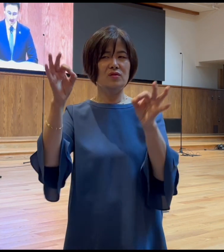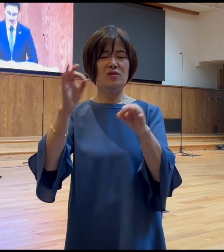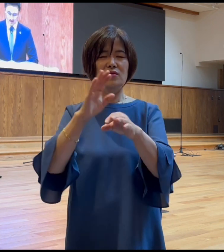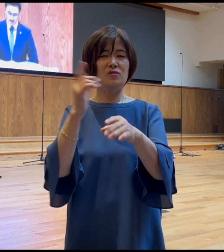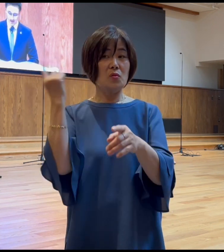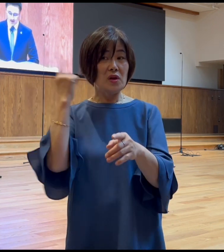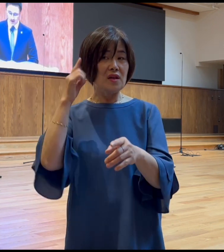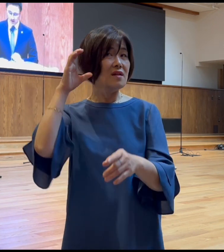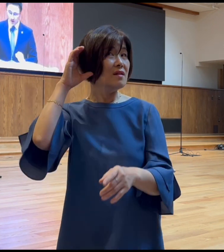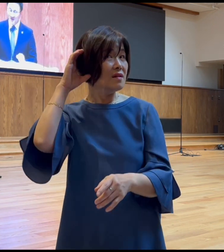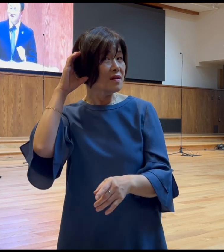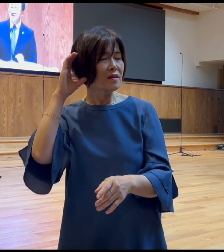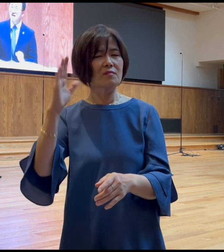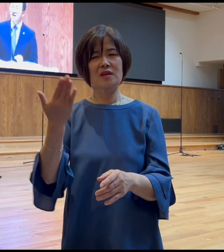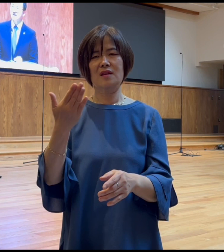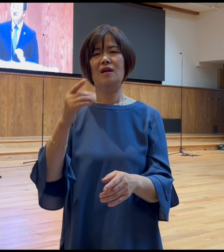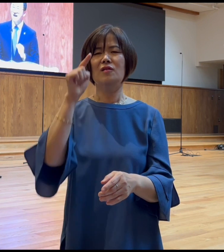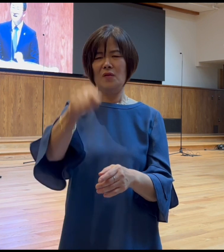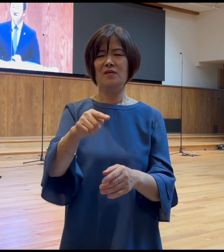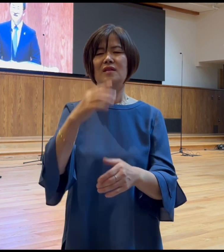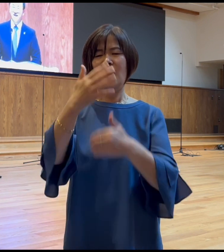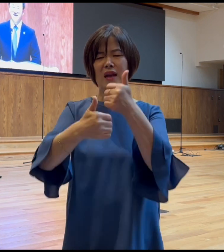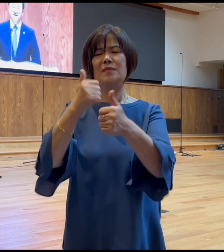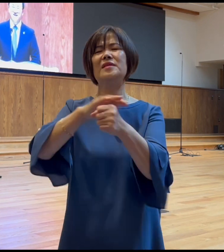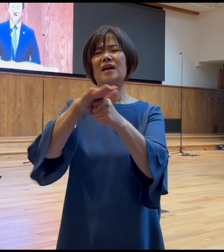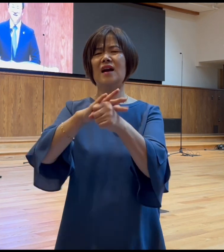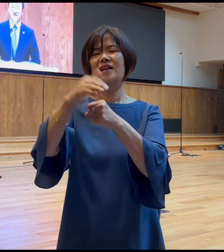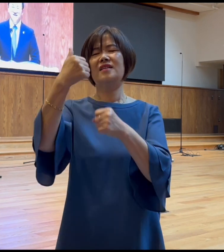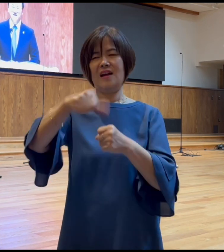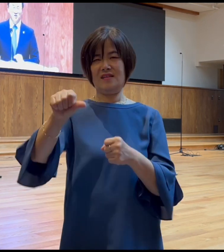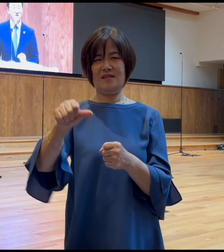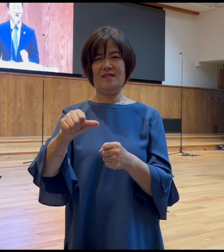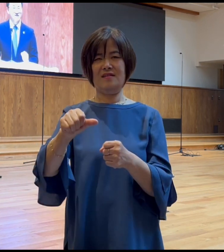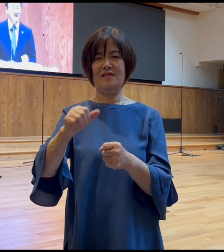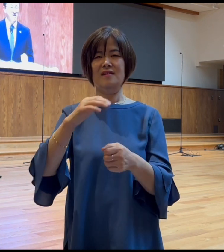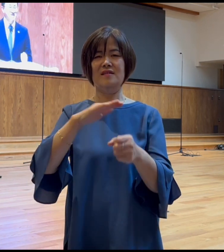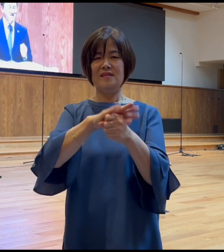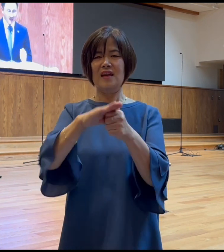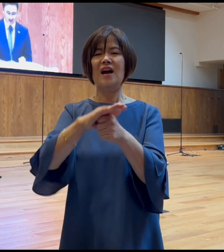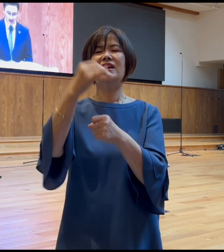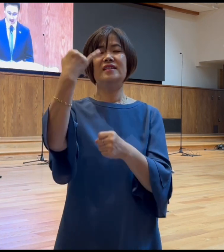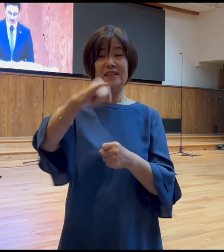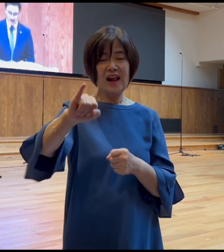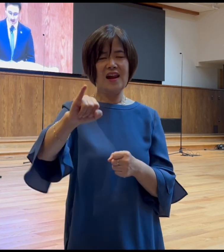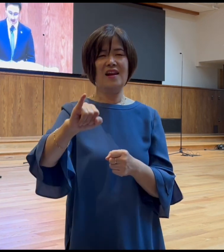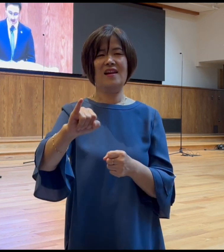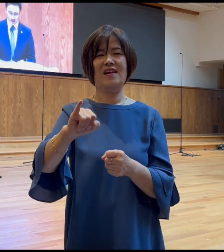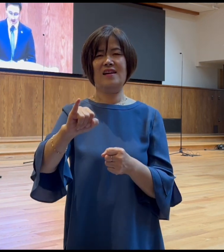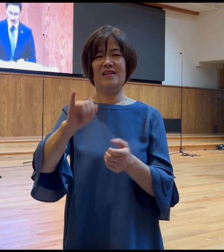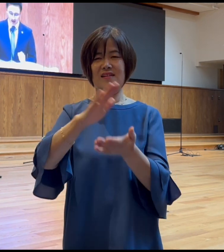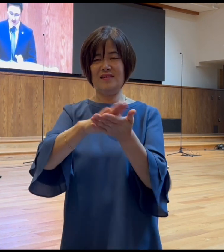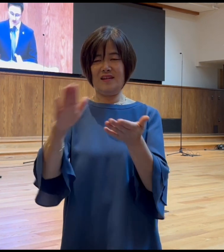합니다. 너는 내 사랑하는 아들이라. 너는 내 사랑하는 딸이라.